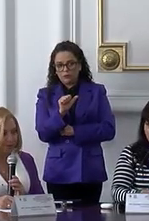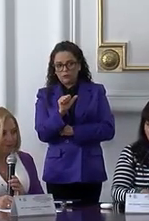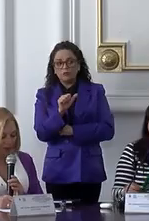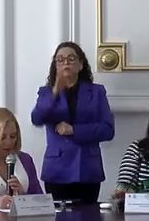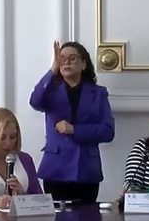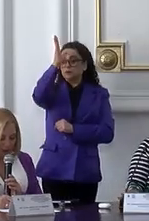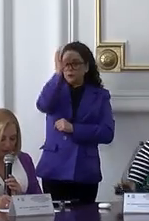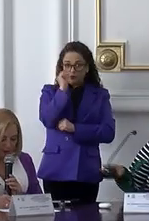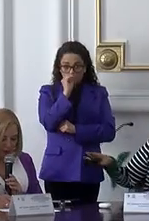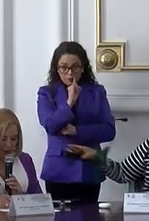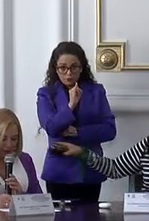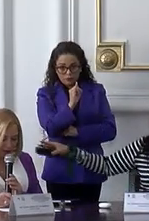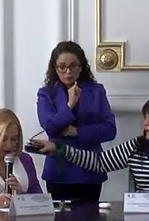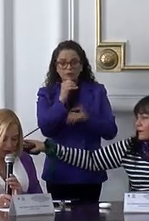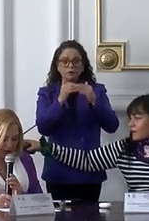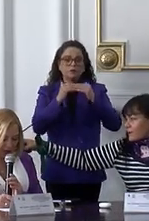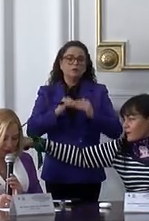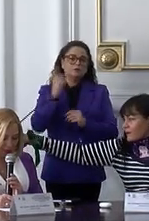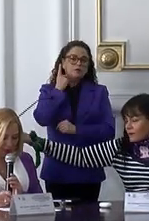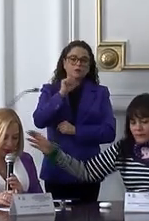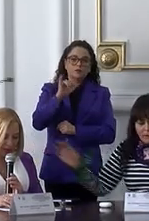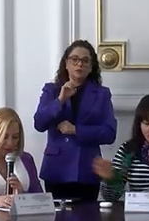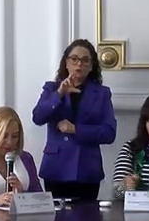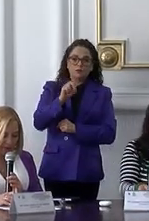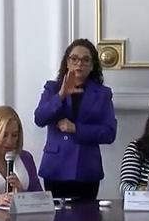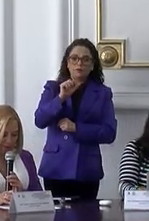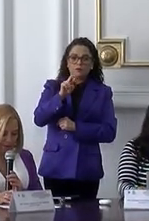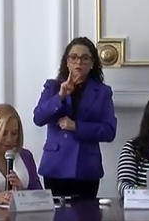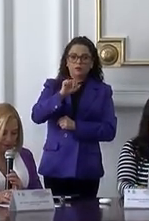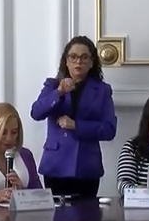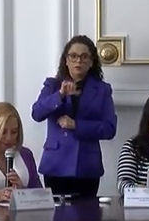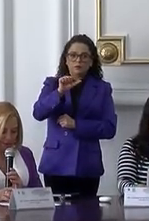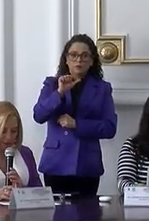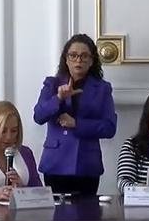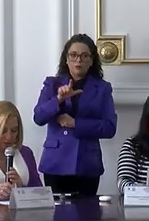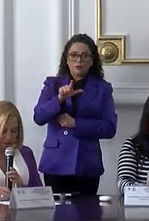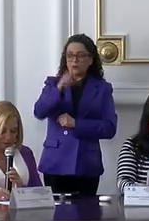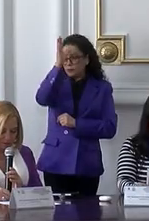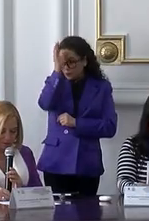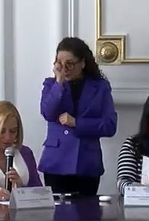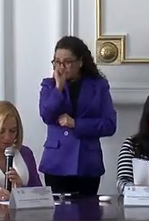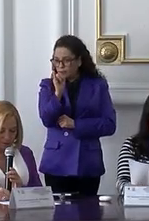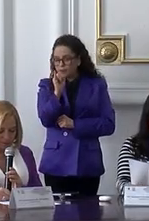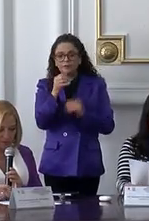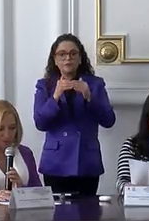Villanueva, a favor. Diputado Alejandro Carvajal. Alejandro Carvajal, a favor.